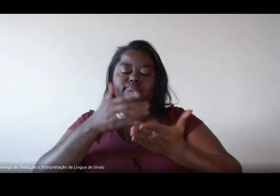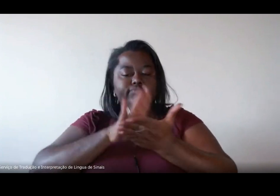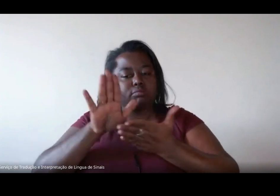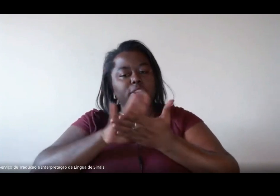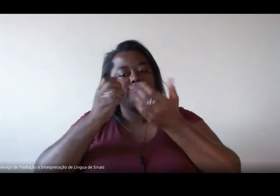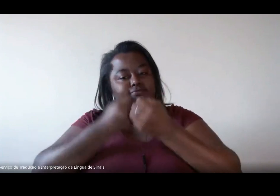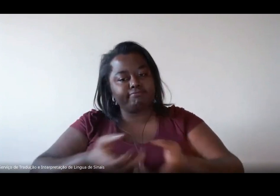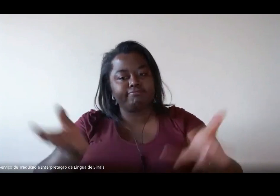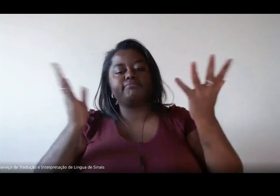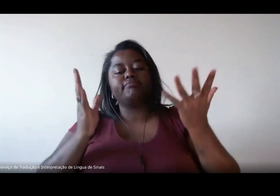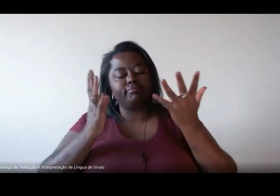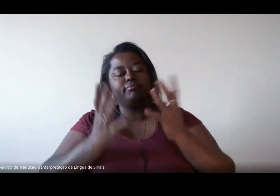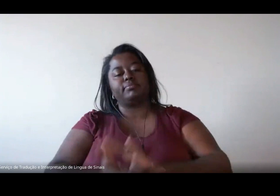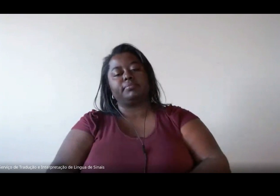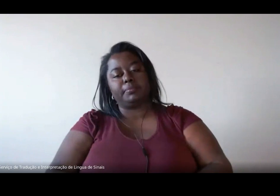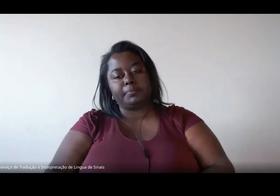pesquisadoras contribuíram